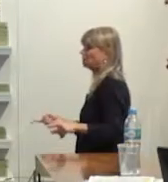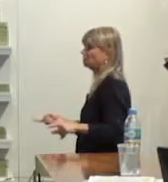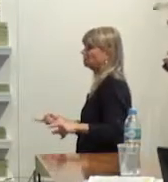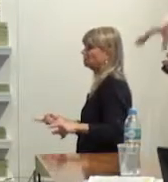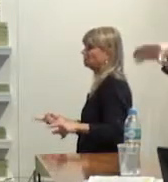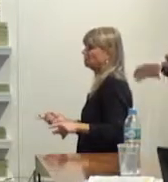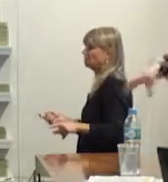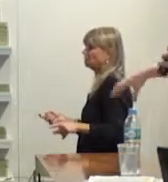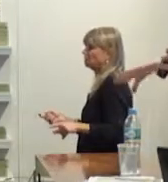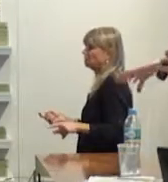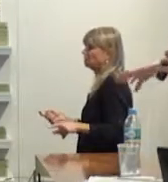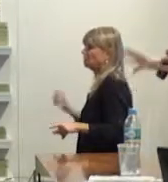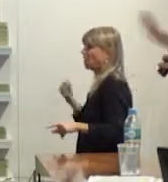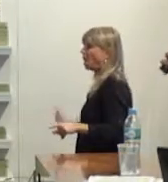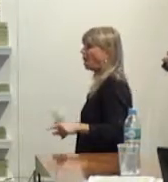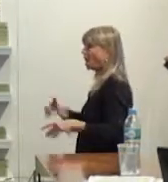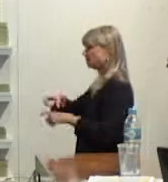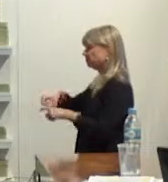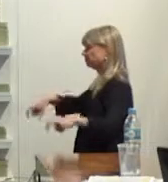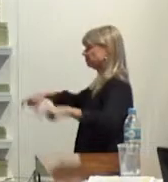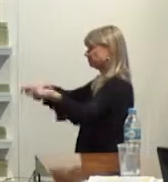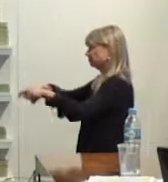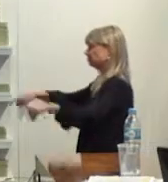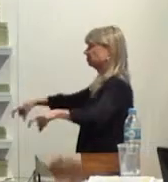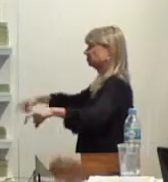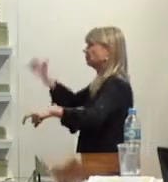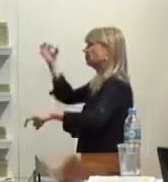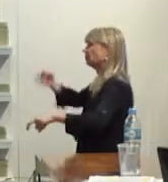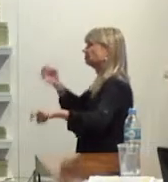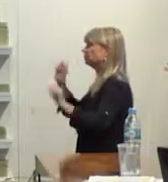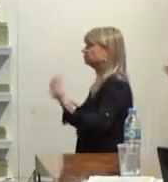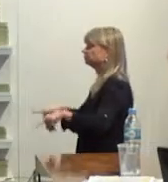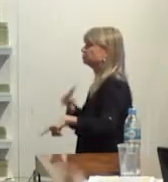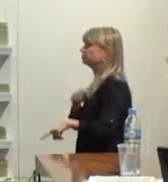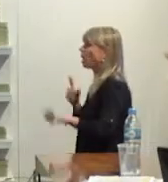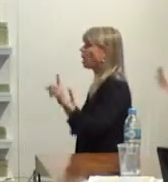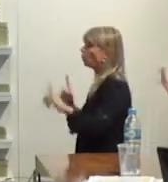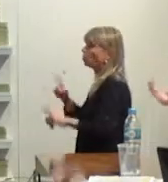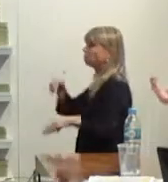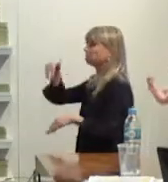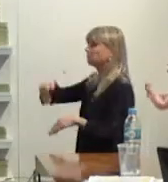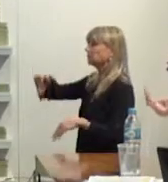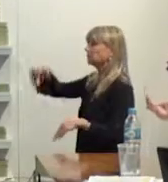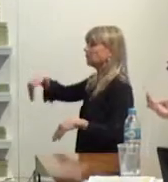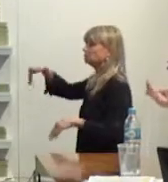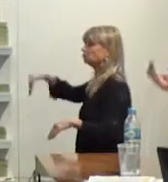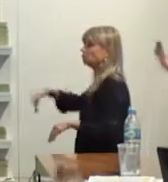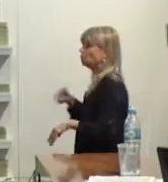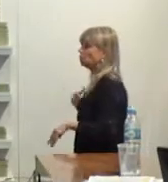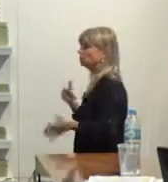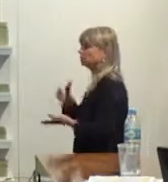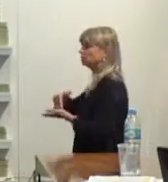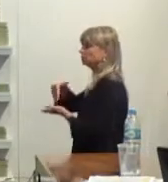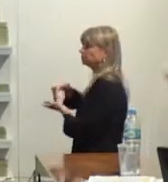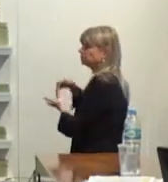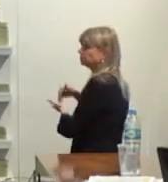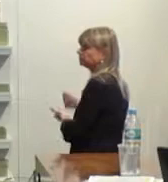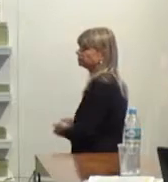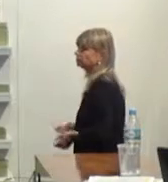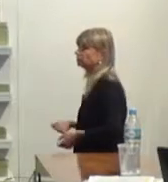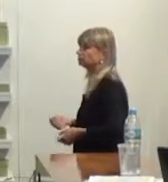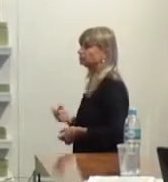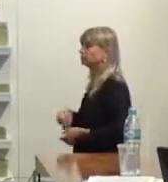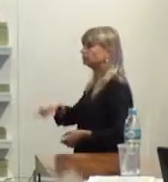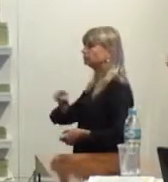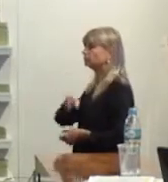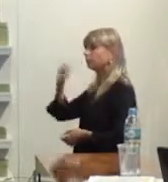puesta en carriles exclusivos con algunas estaciones como paradas. Nosotros